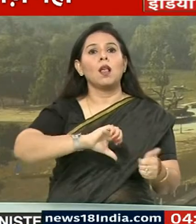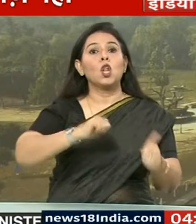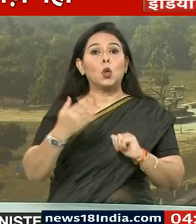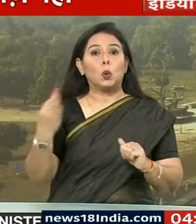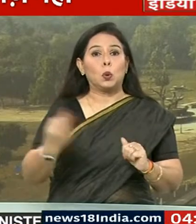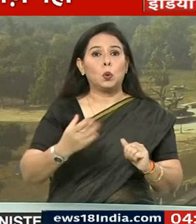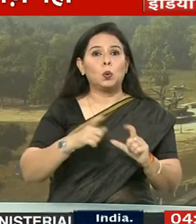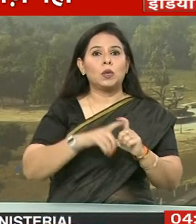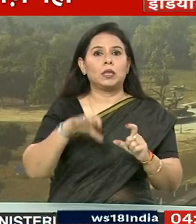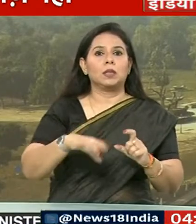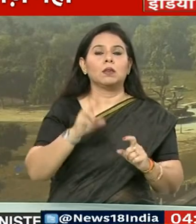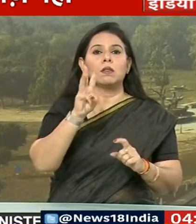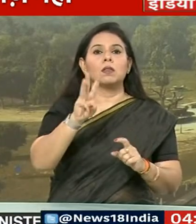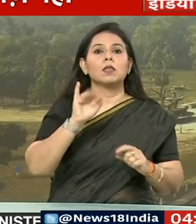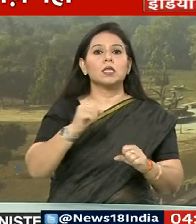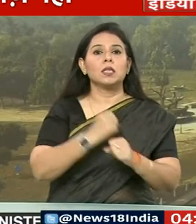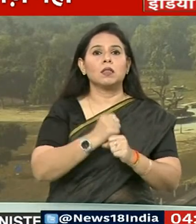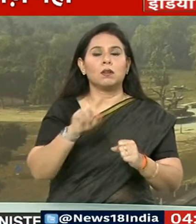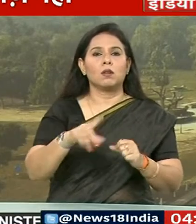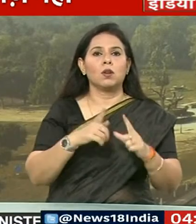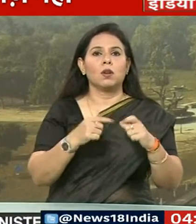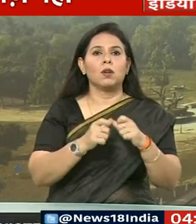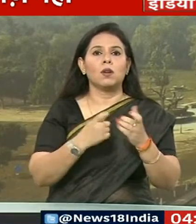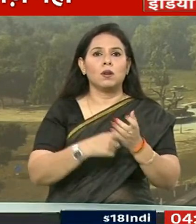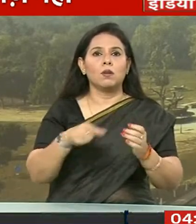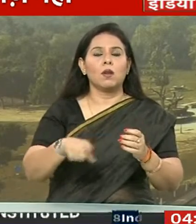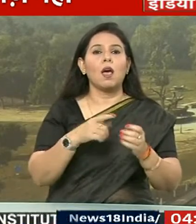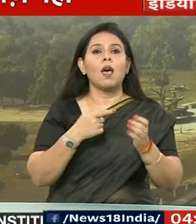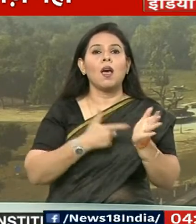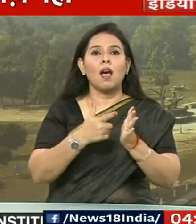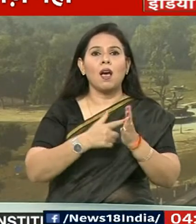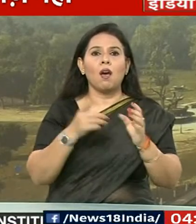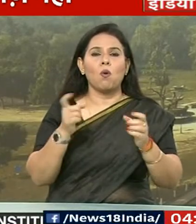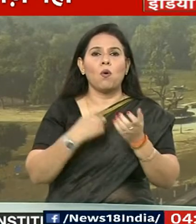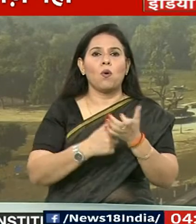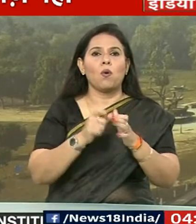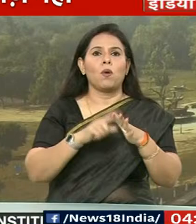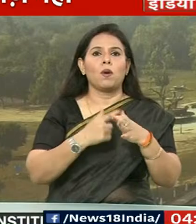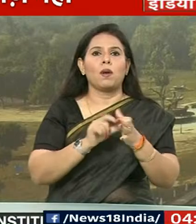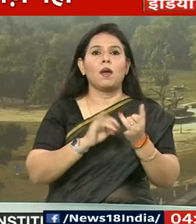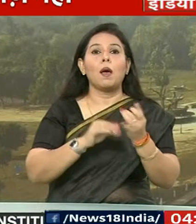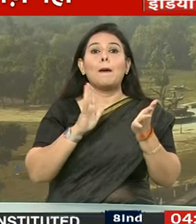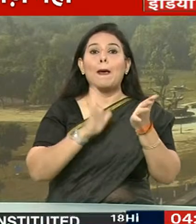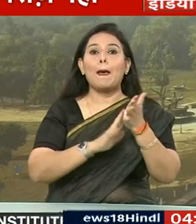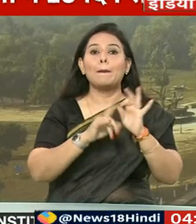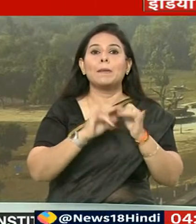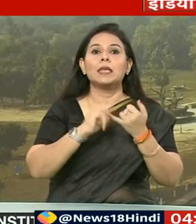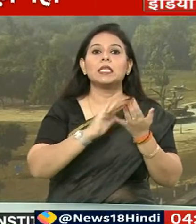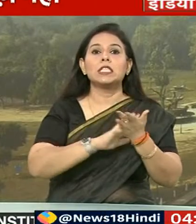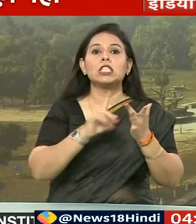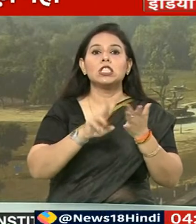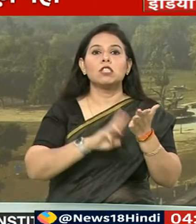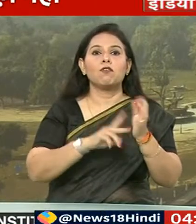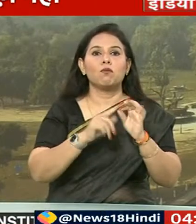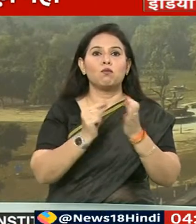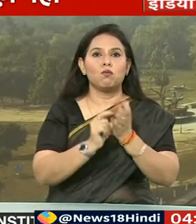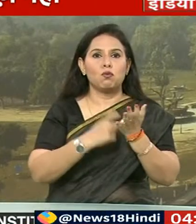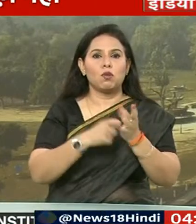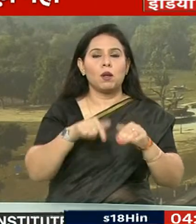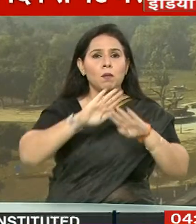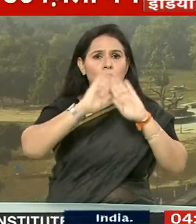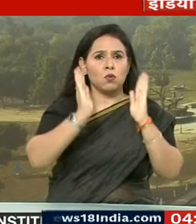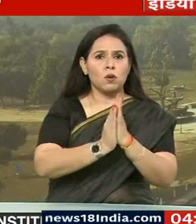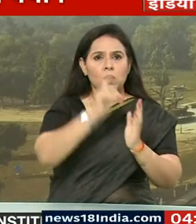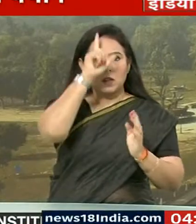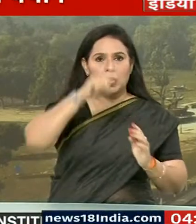नए जो जिले ऐड हुए हैं उसमें छत्तीसगढ़ से दुर्ग और राजनांदगांव और मध्य प्रदेश से शिवपुरी जिला है. अब तक देश में